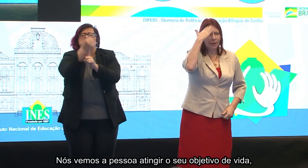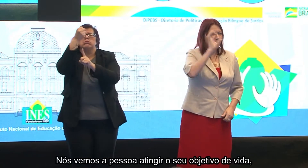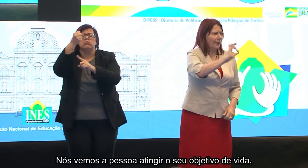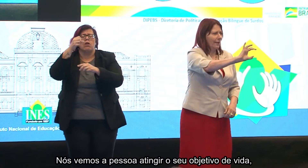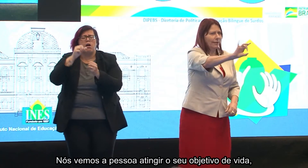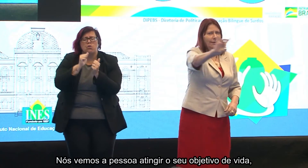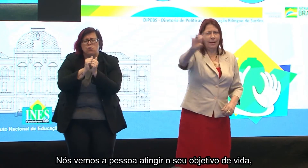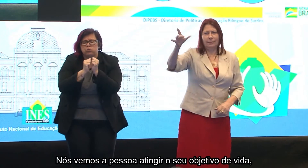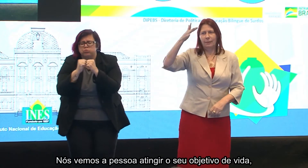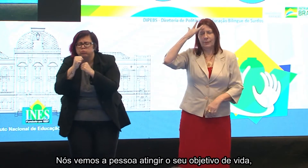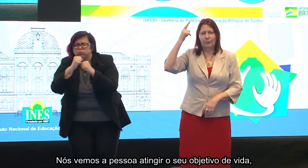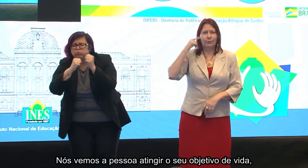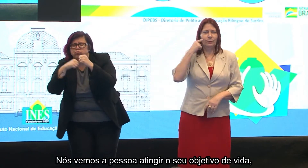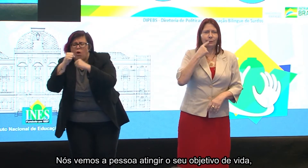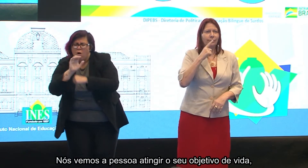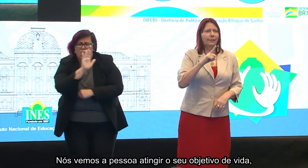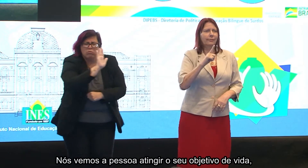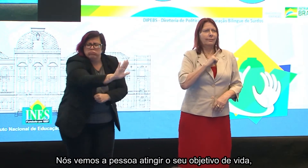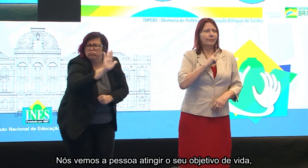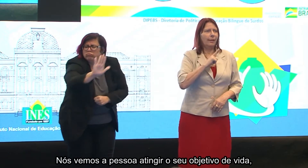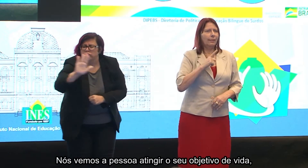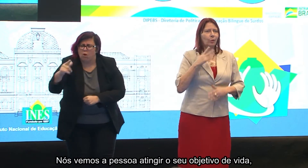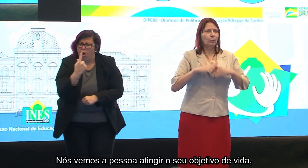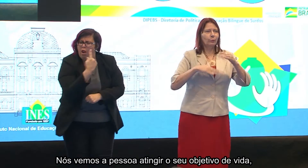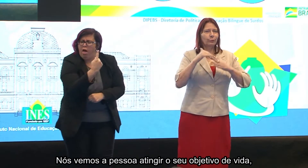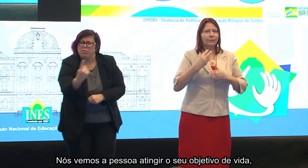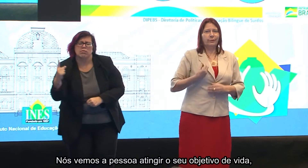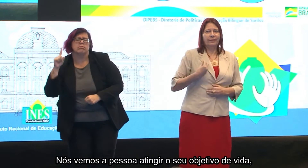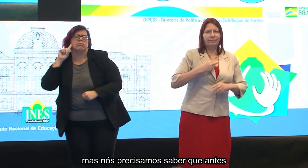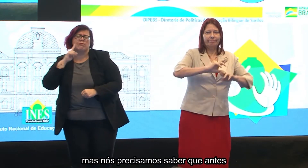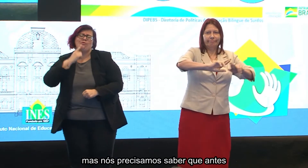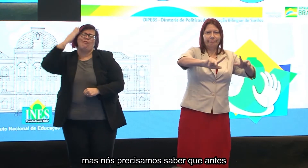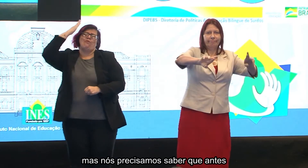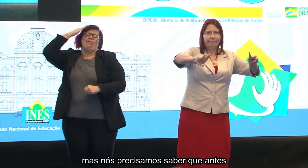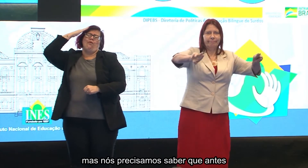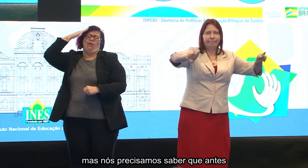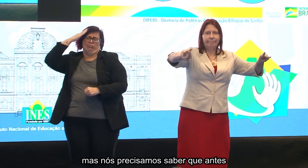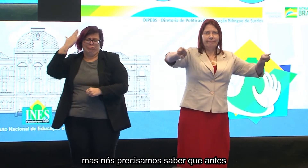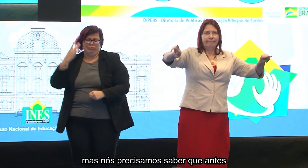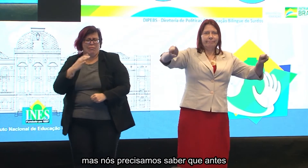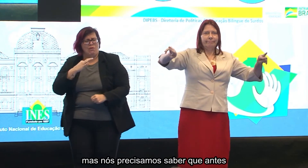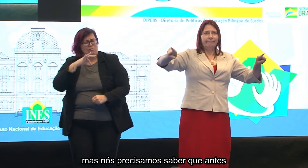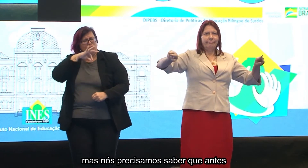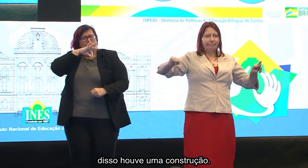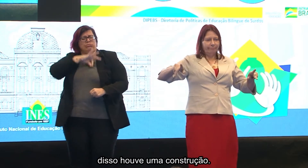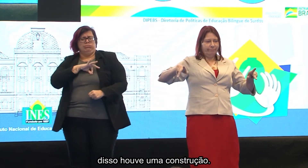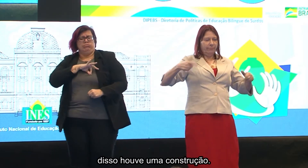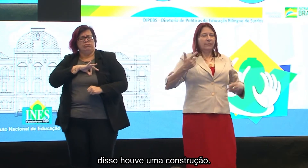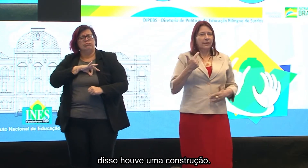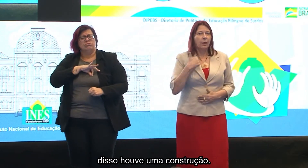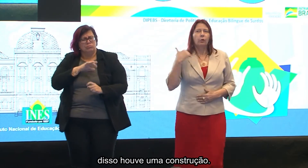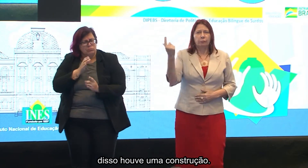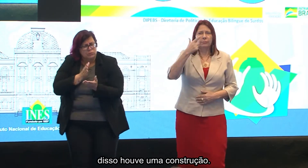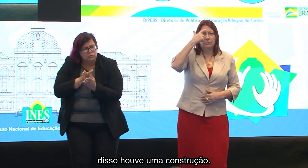Nós vemos a pessoa atingir o seu objetivo de vida, mas nós precisamos saber que antes disso houve uma